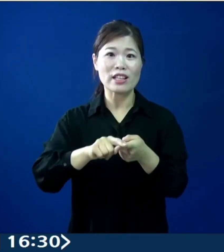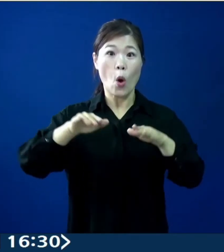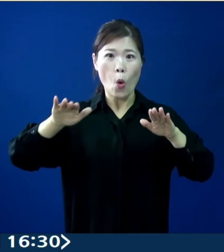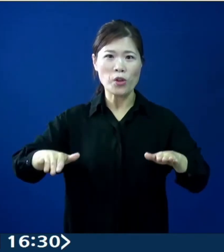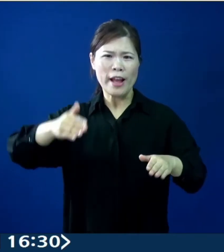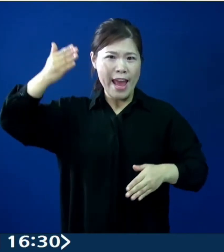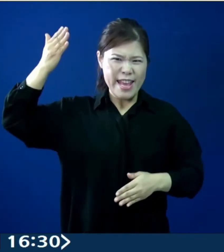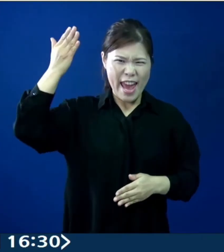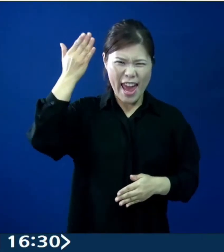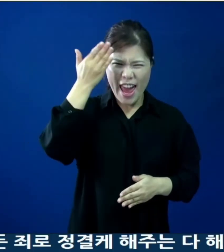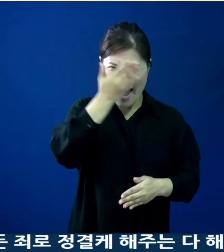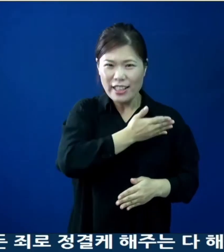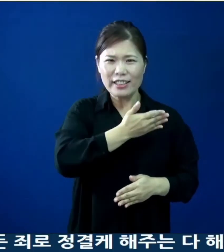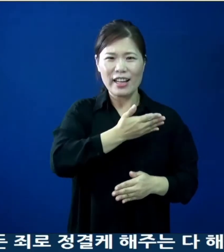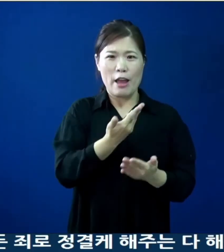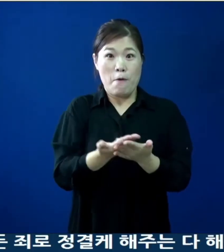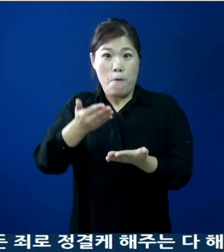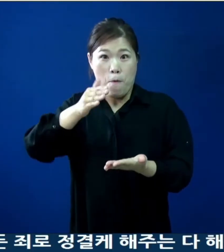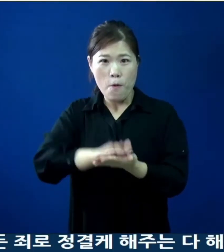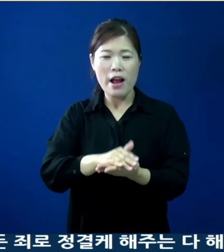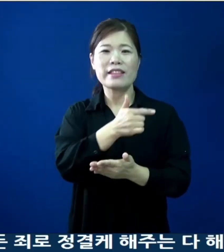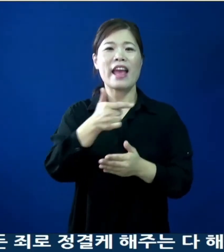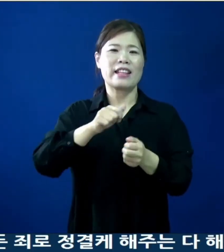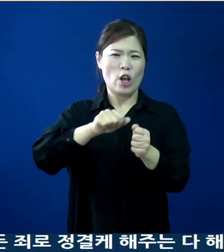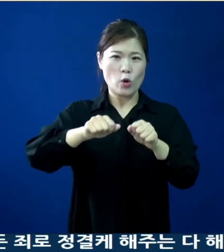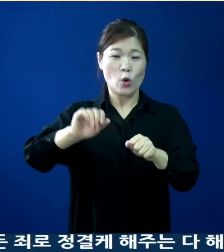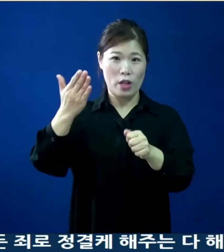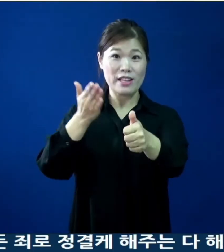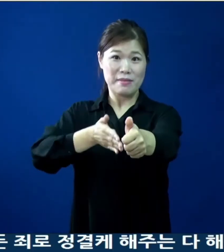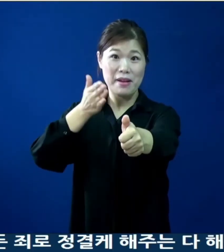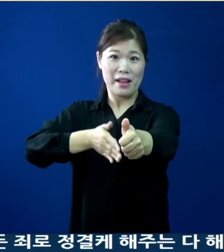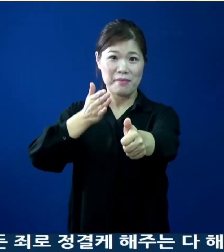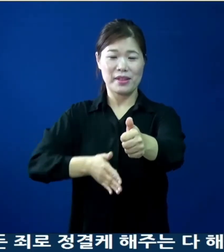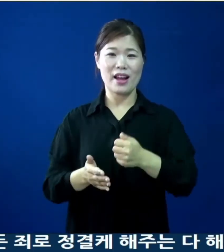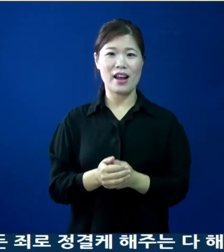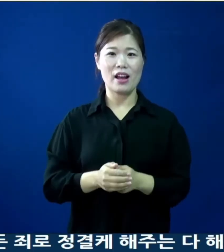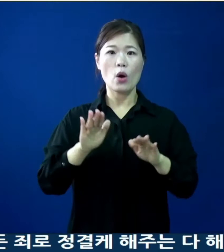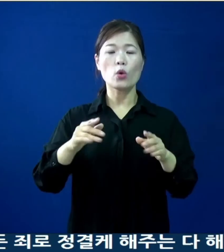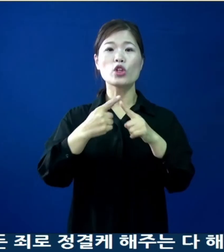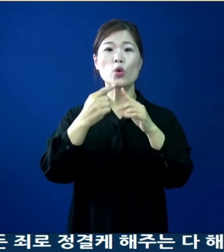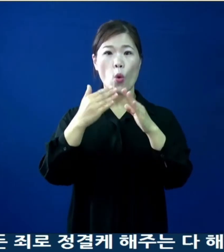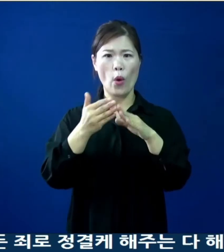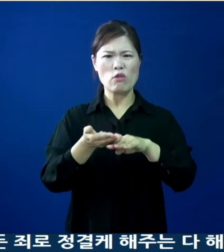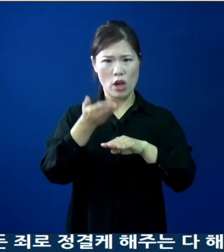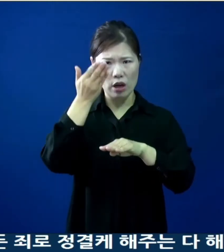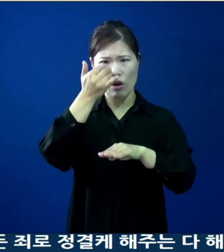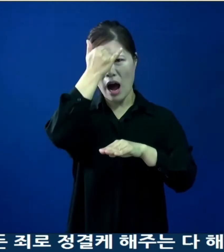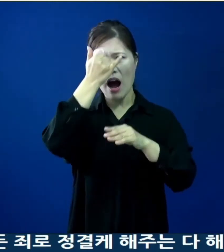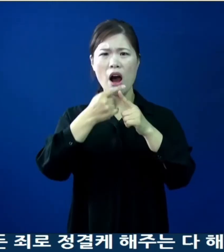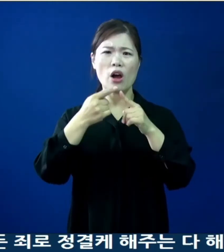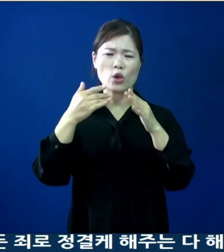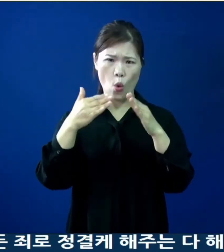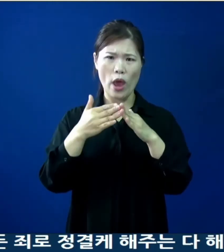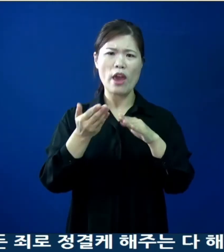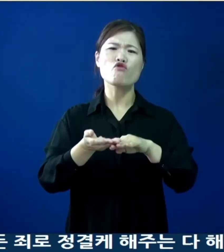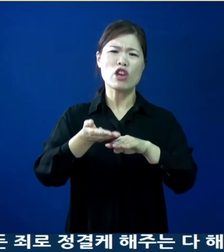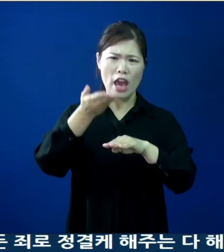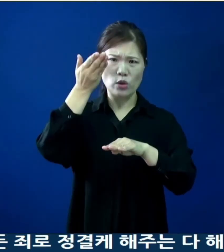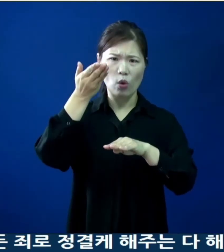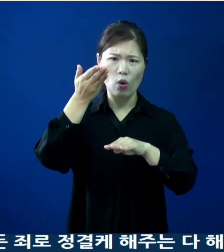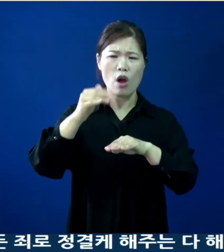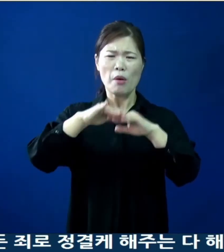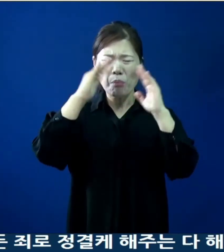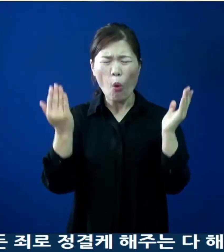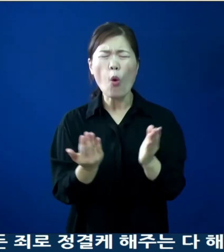대청소되어지는 역사가 일어나기를 소망해 봅니다. 우리 교회 위에도, 한국 교계 위에도, 이 세상의 모든